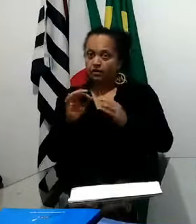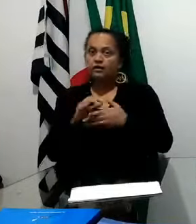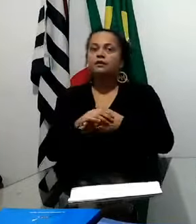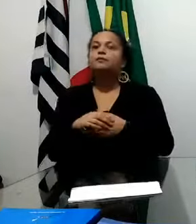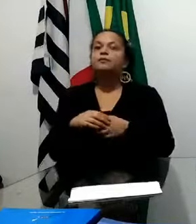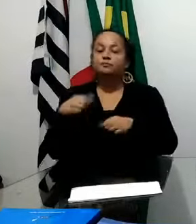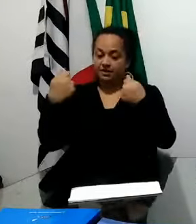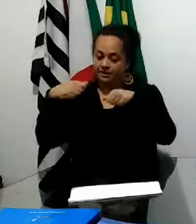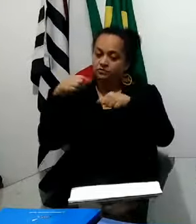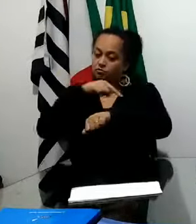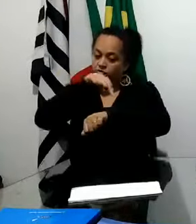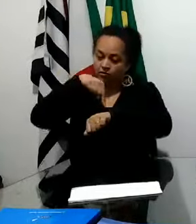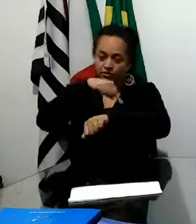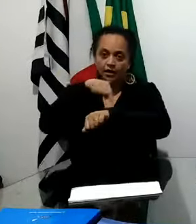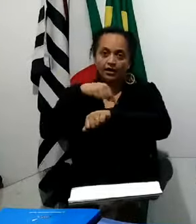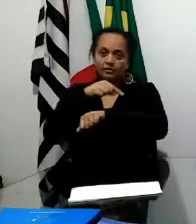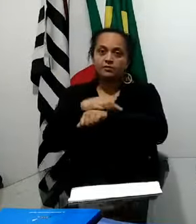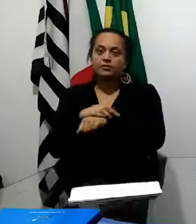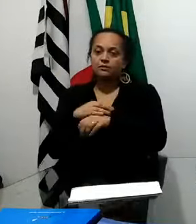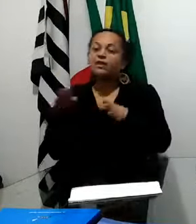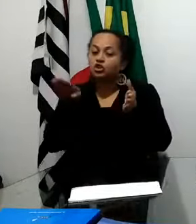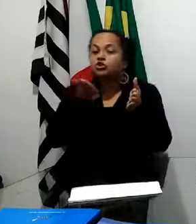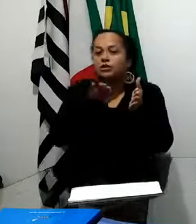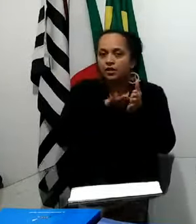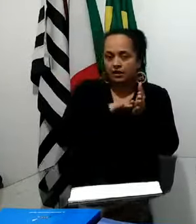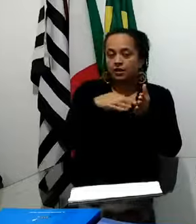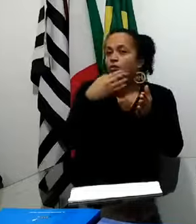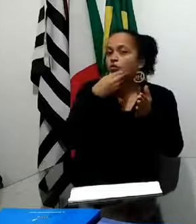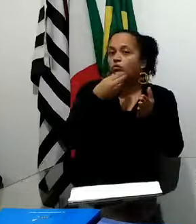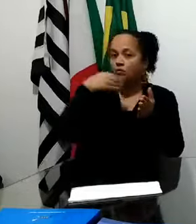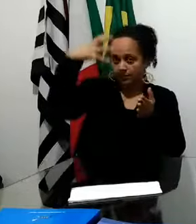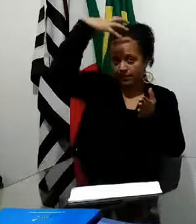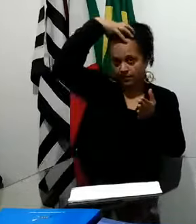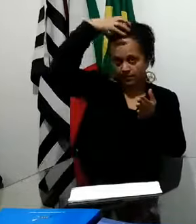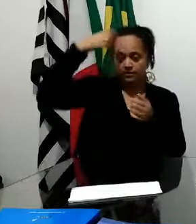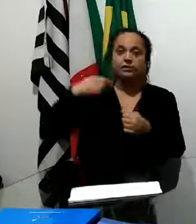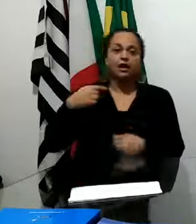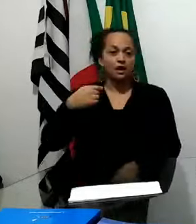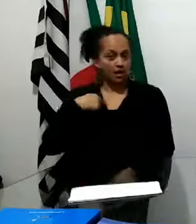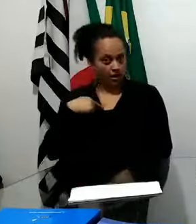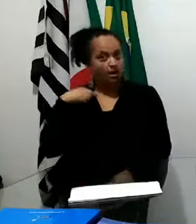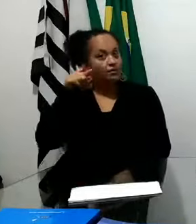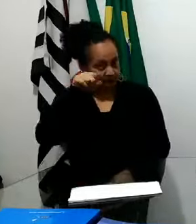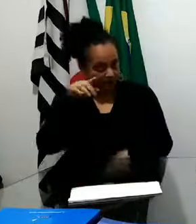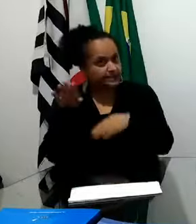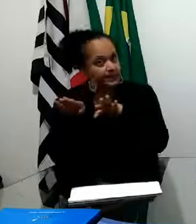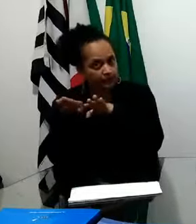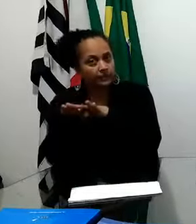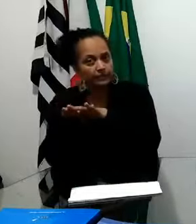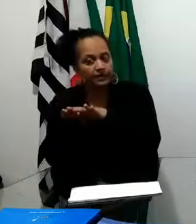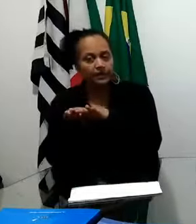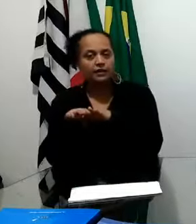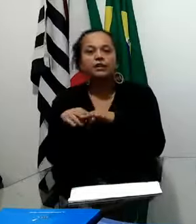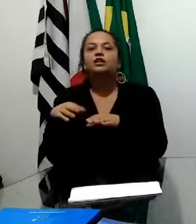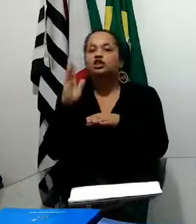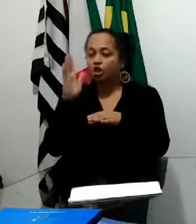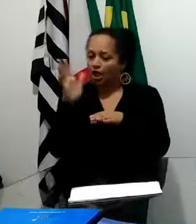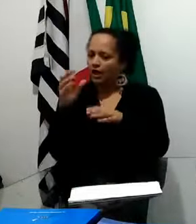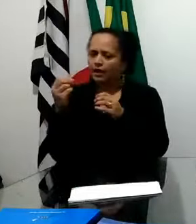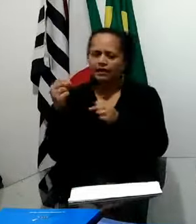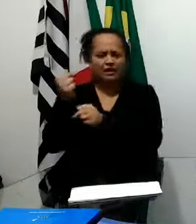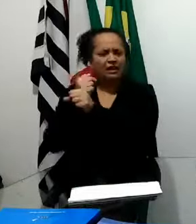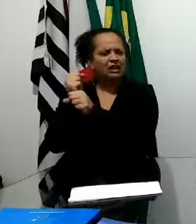um tempo de preparo. Eu e você, como cristãos, como filhos de Deus, temos recebido a palavra há anos. Temos sido ensinados